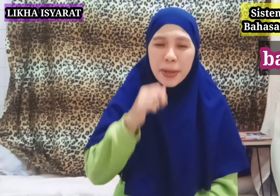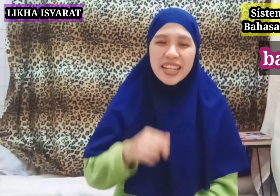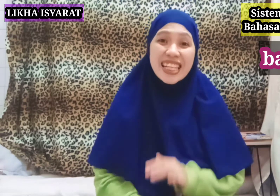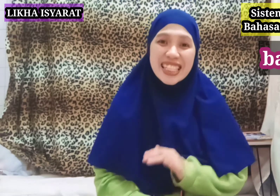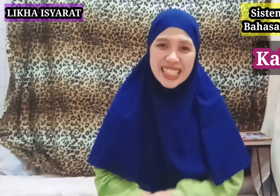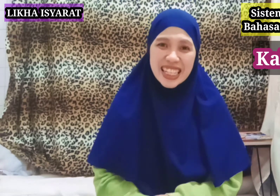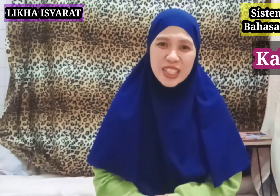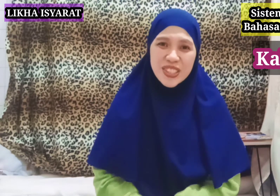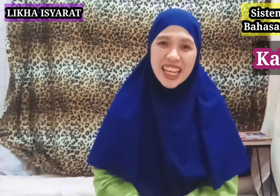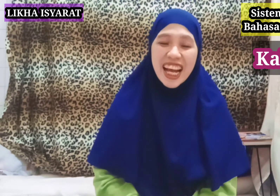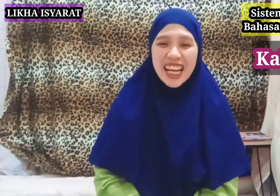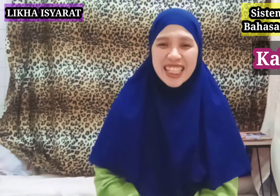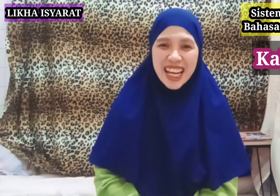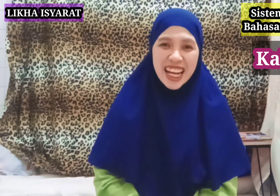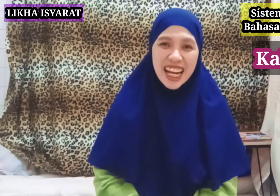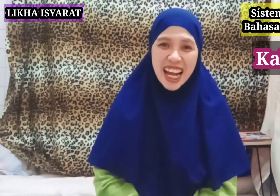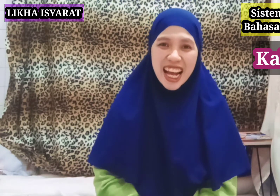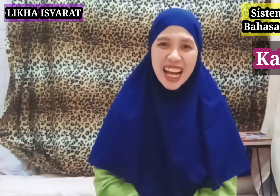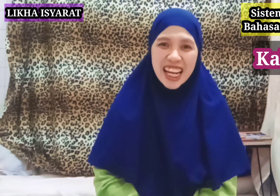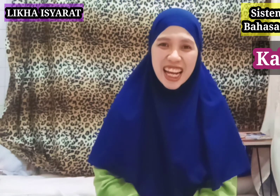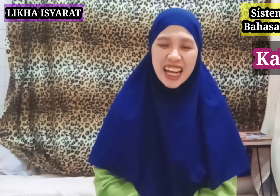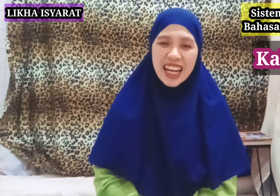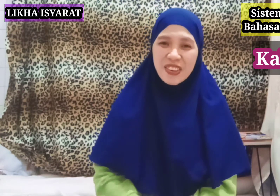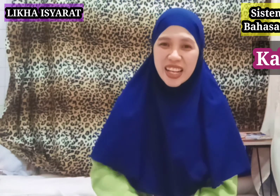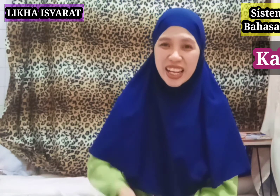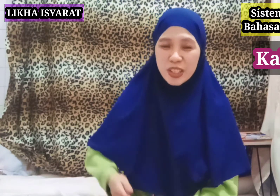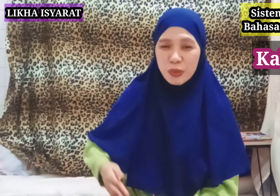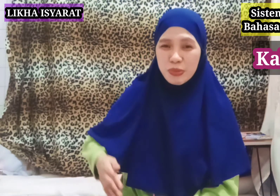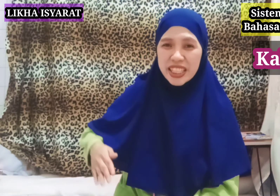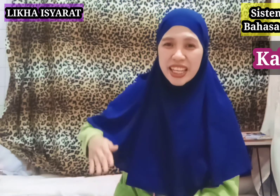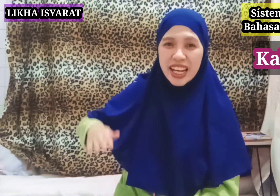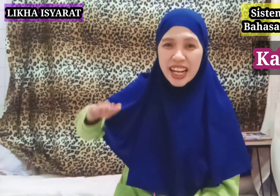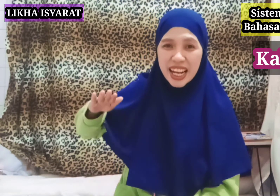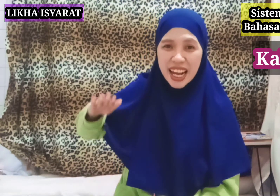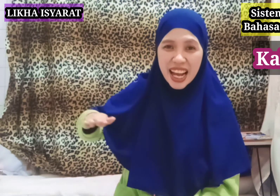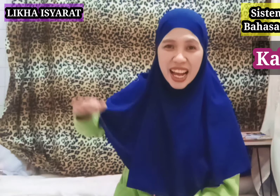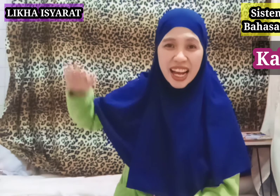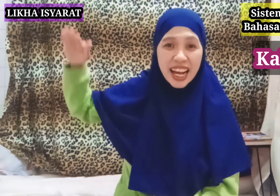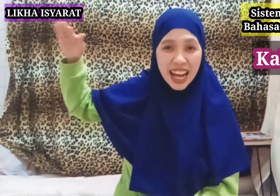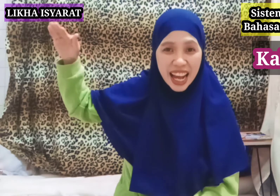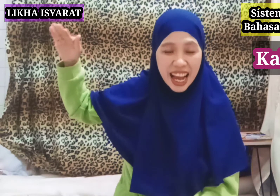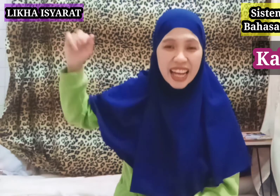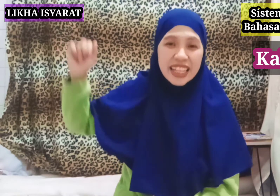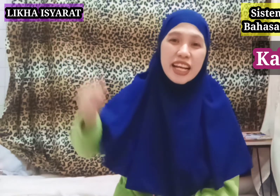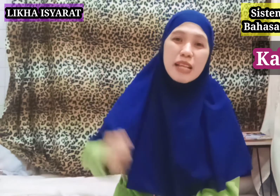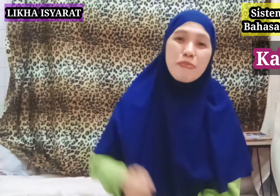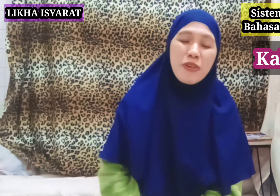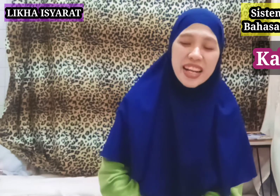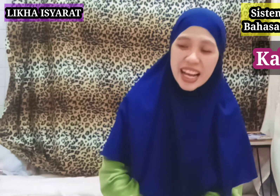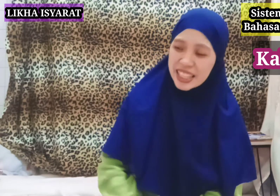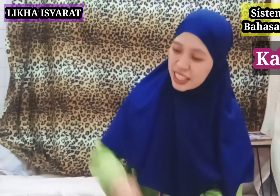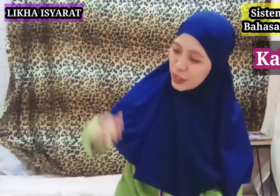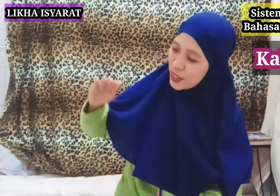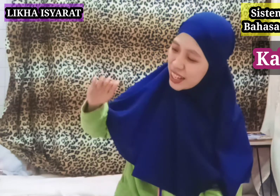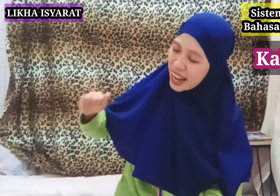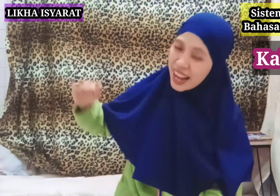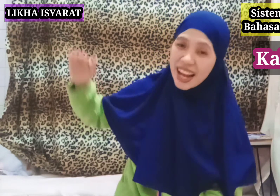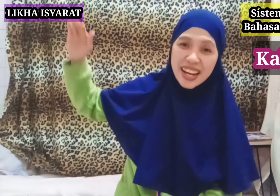Bapak. Selanjutnya ada kakak. Kalau kakak itu begini ya, kakak. Dari bawah ke atas gitu,